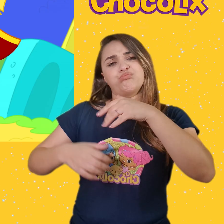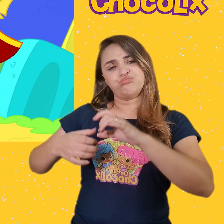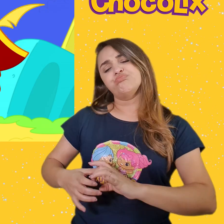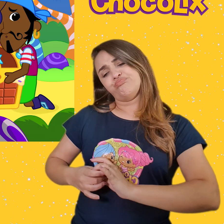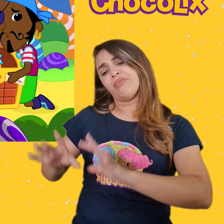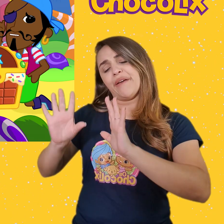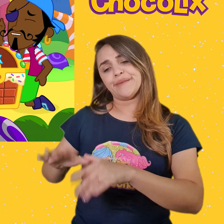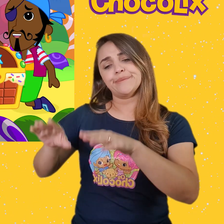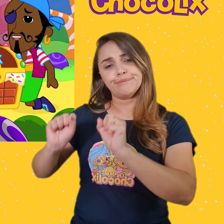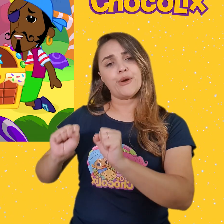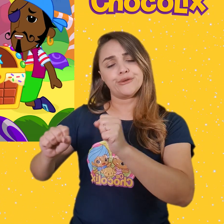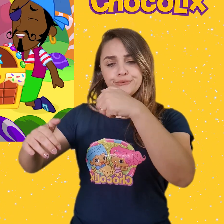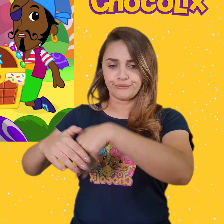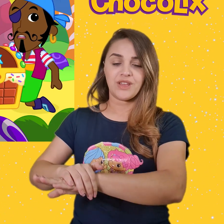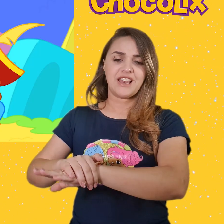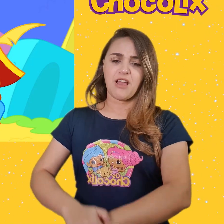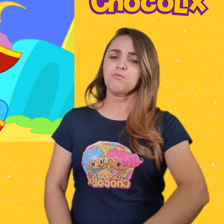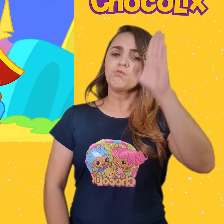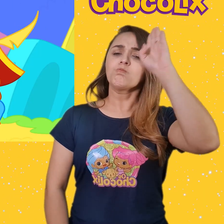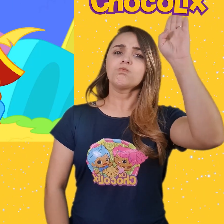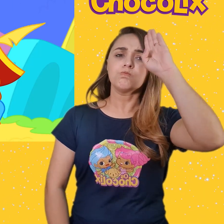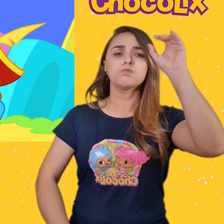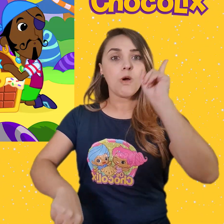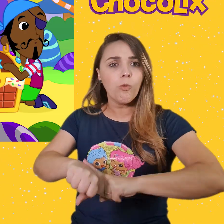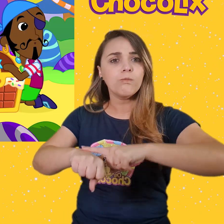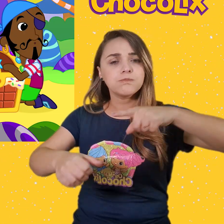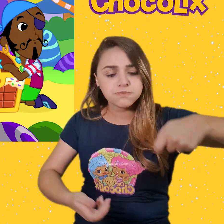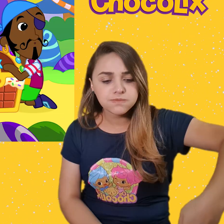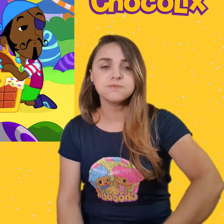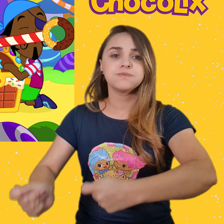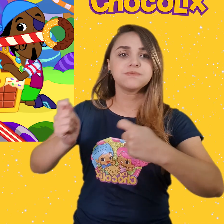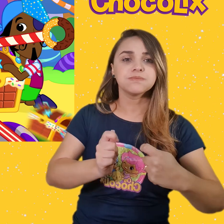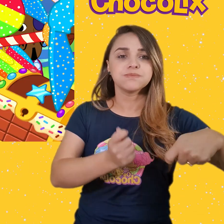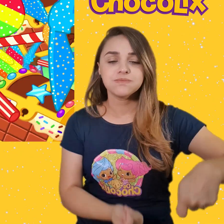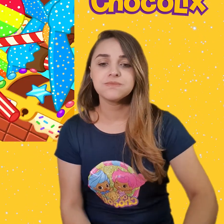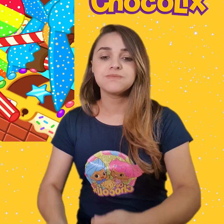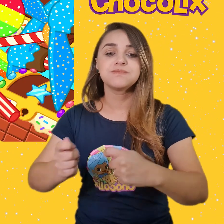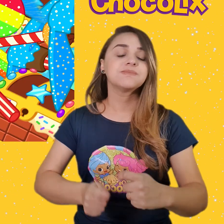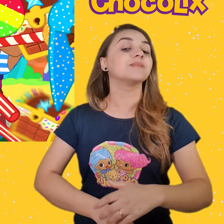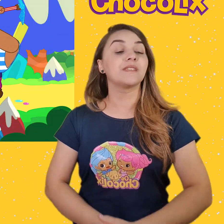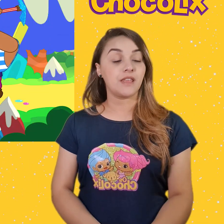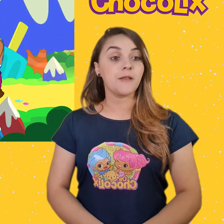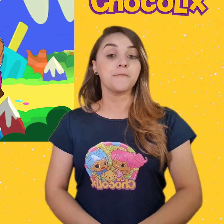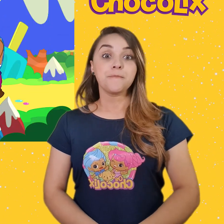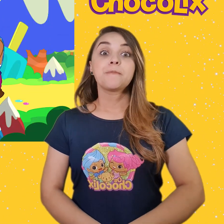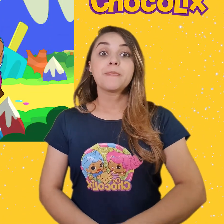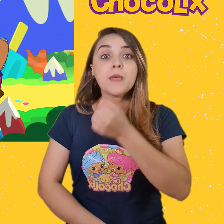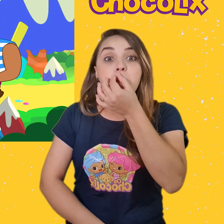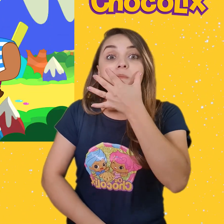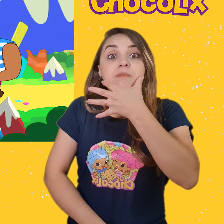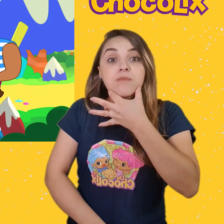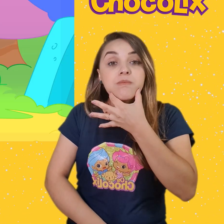aí mesmo. Ufa! Marujos, comecem a cavar. Barba Choco decidiu que, além